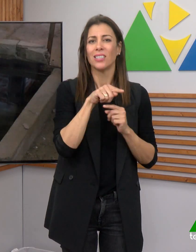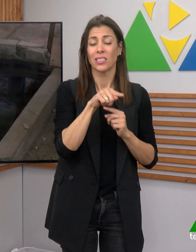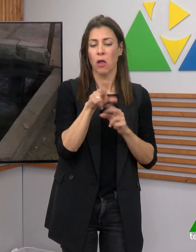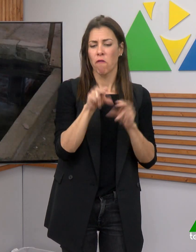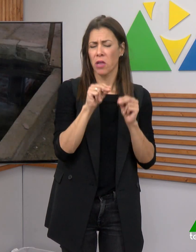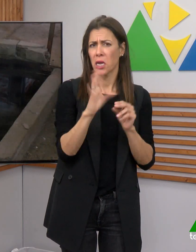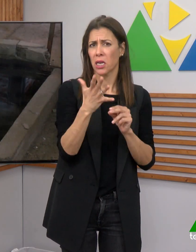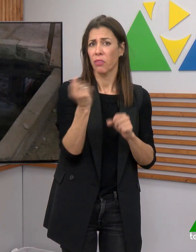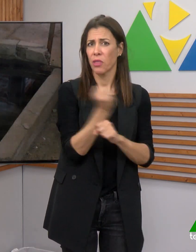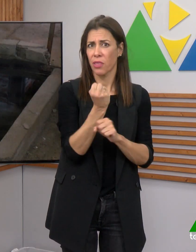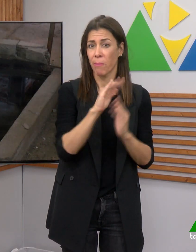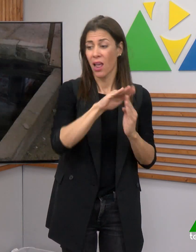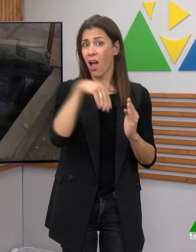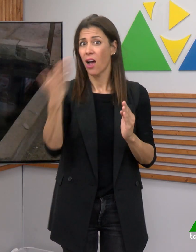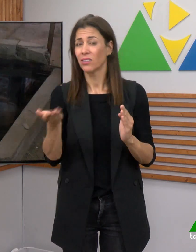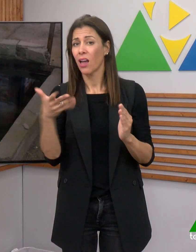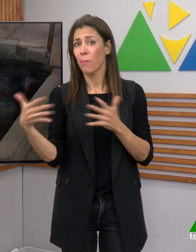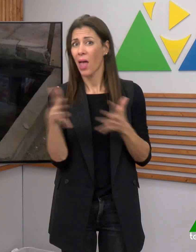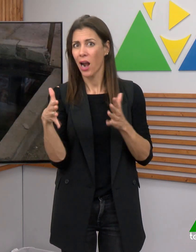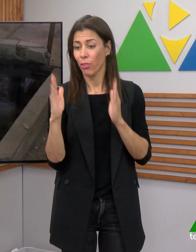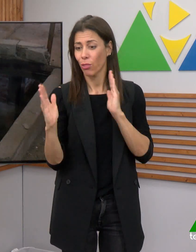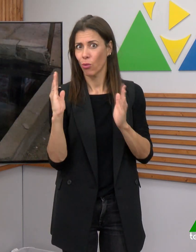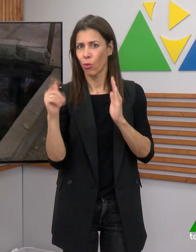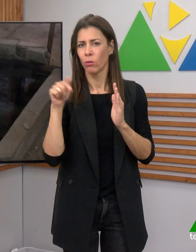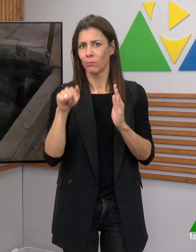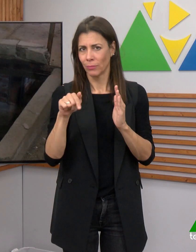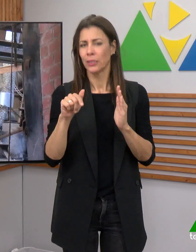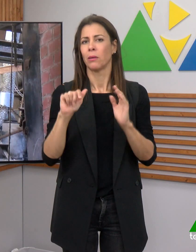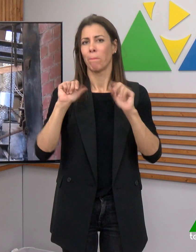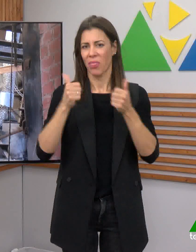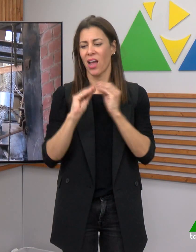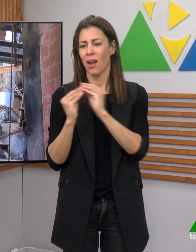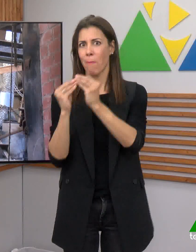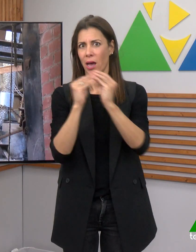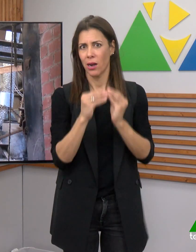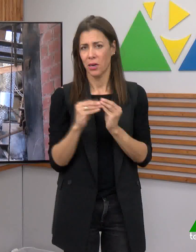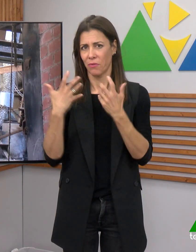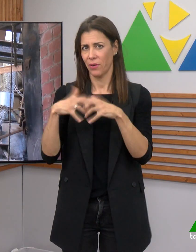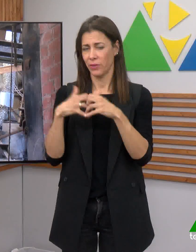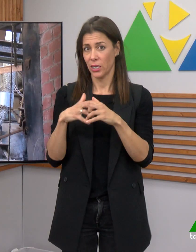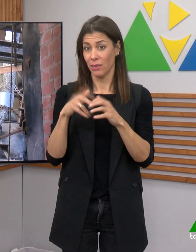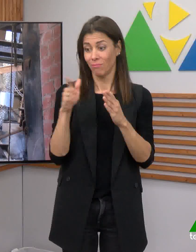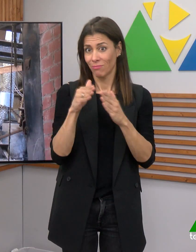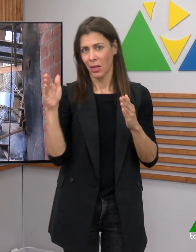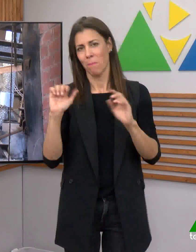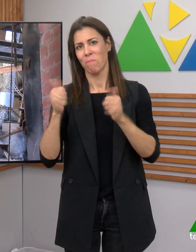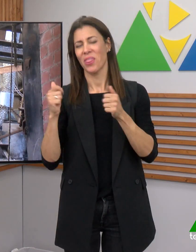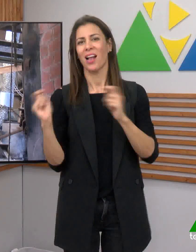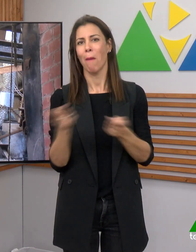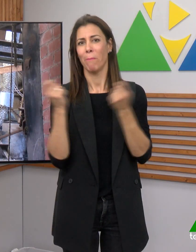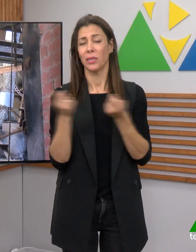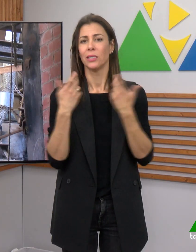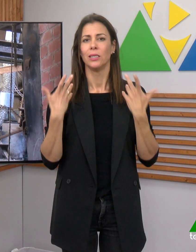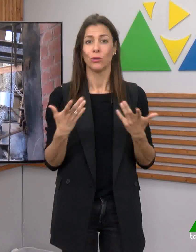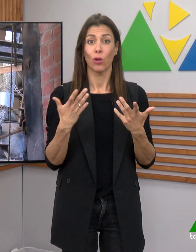campaña en el mes de diciembre hasta marzo, que empezaban de nuevo, ¿no? Era el momento de reparar la fábrica. Lo que había que hacer durante